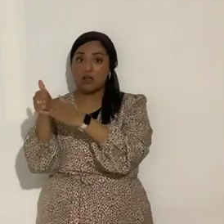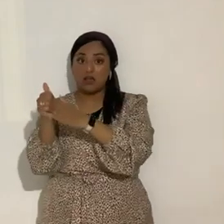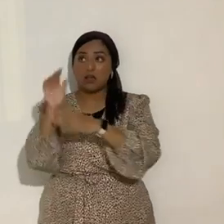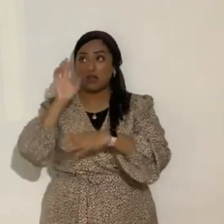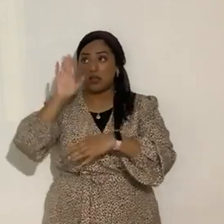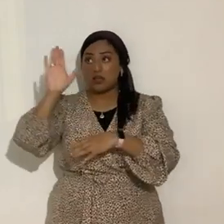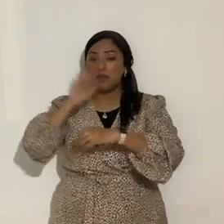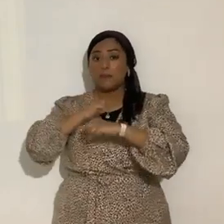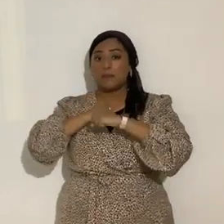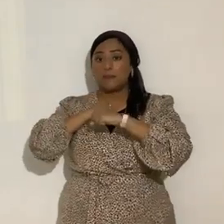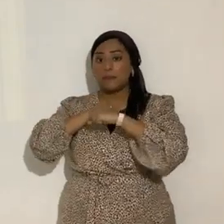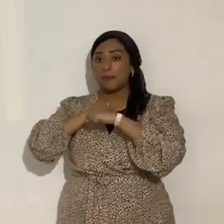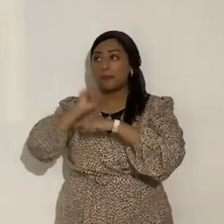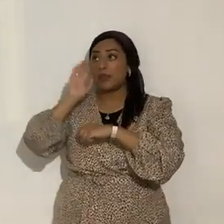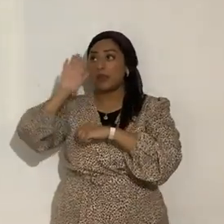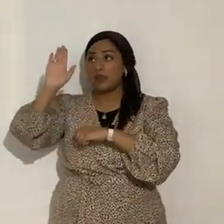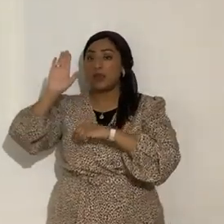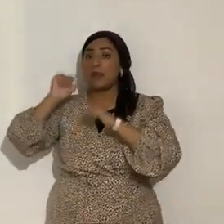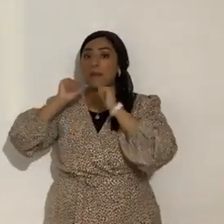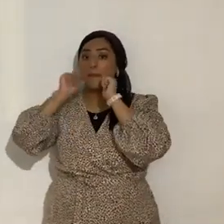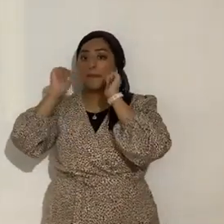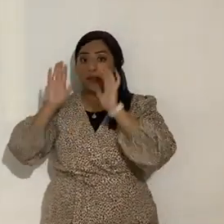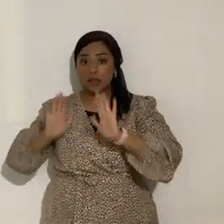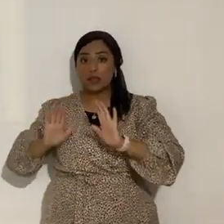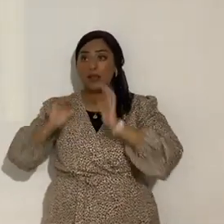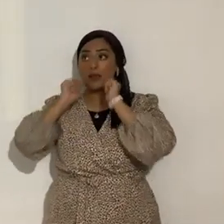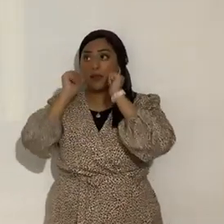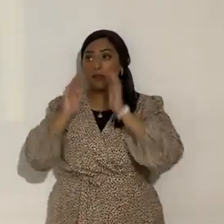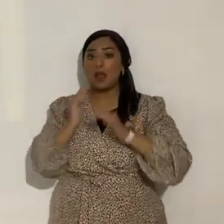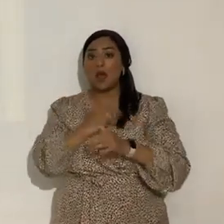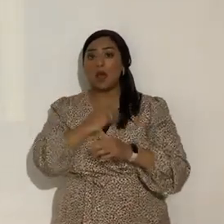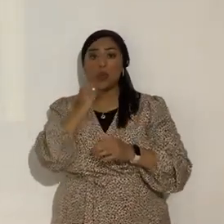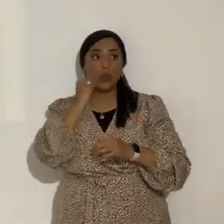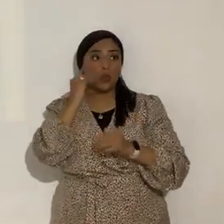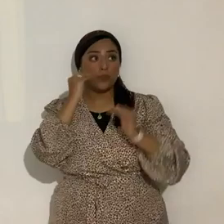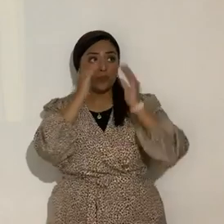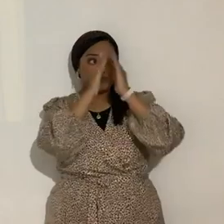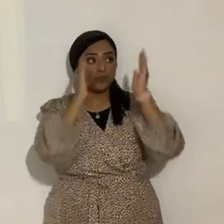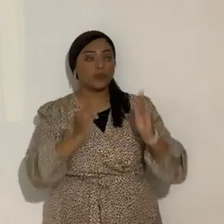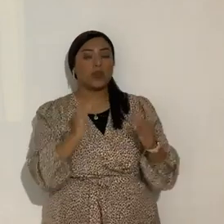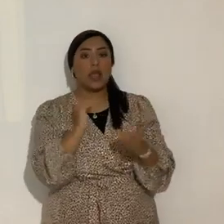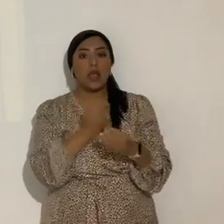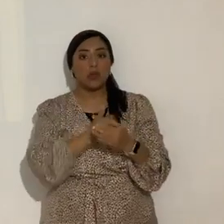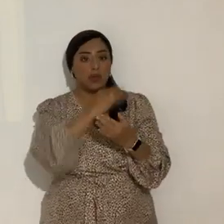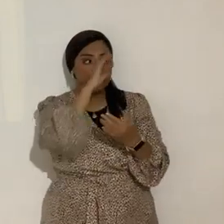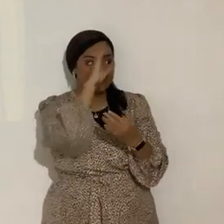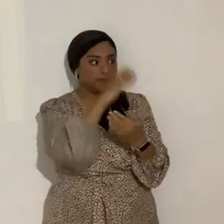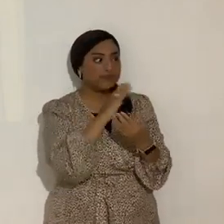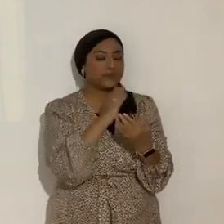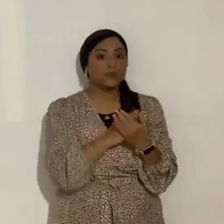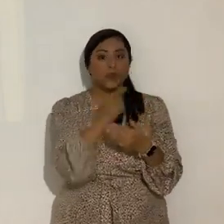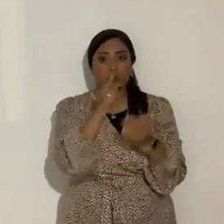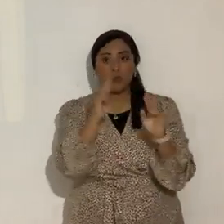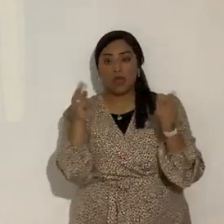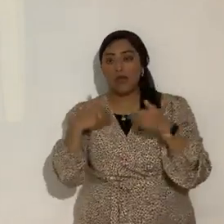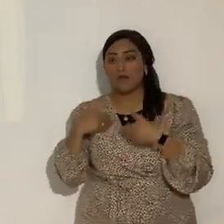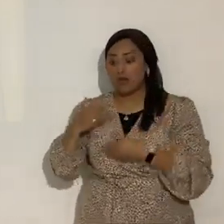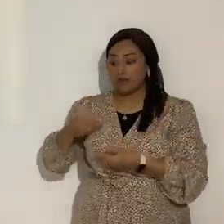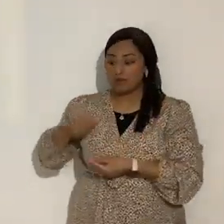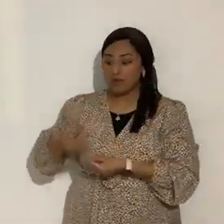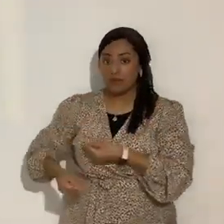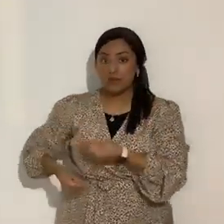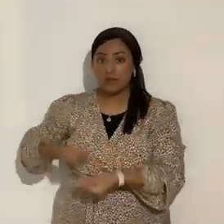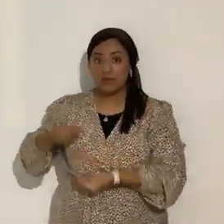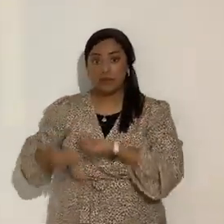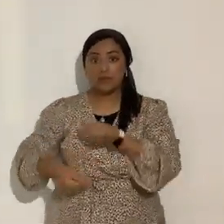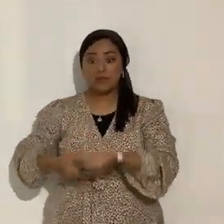su protección, su bendición. Que Él bendiga nuestra casa, nuestro hogar, nuestros hijos. Los que tengan nietos, tus